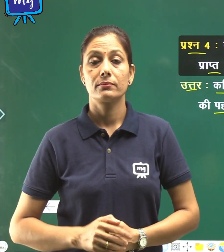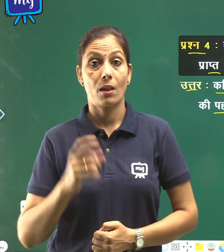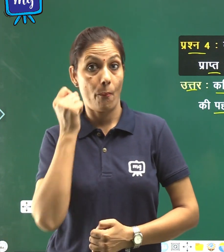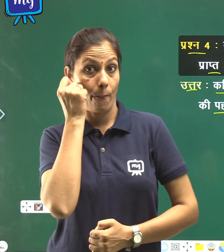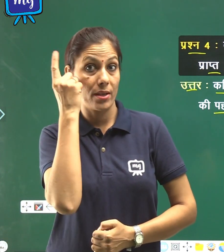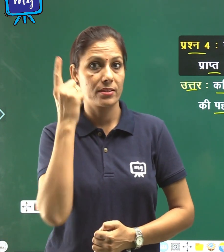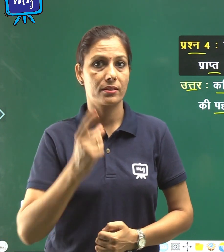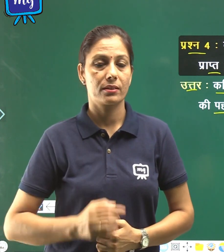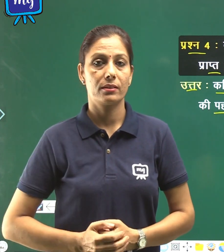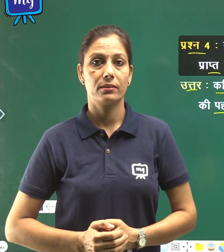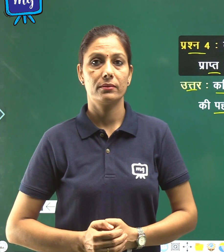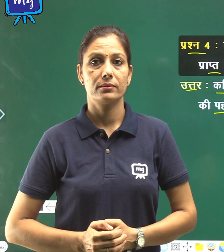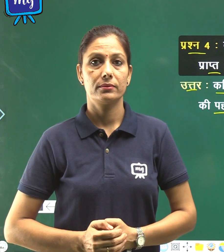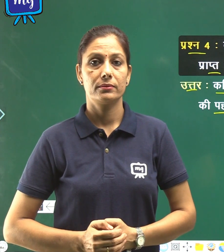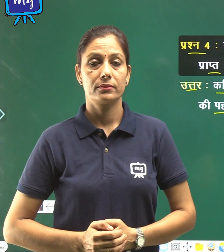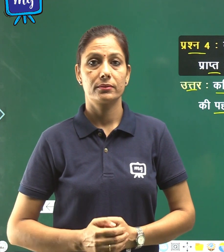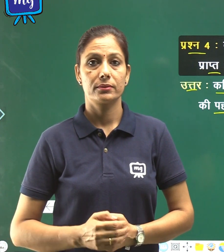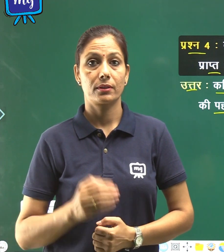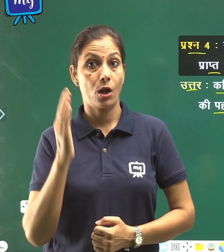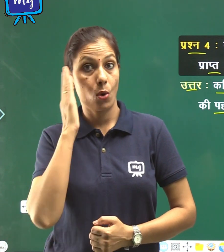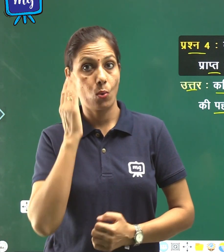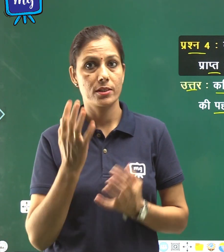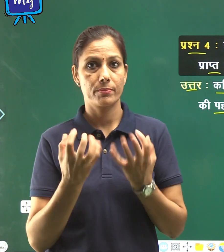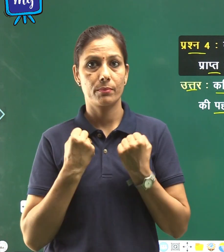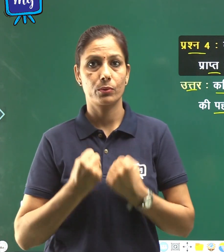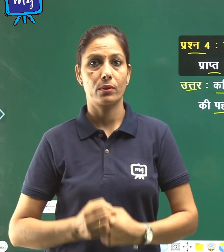पहचान का ज्ञान प्राप्त हुआ।